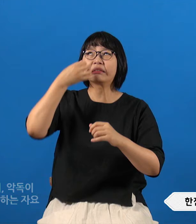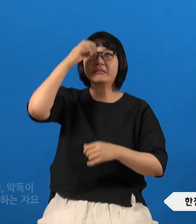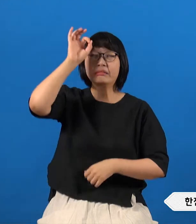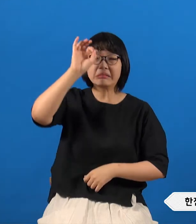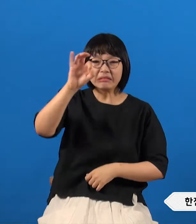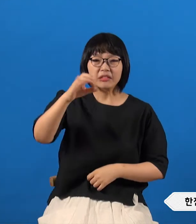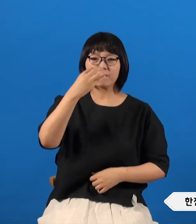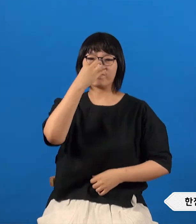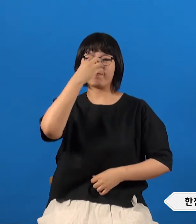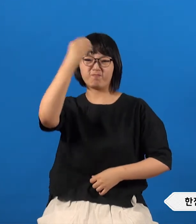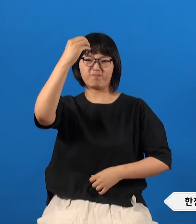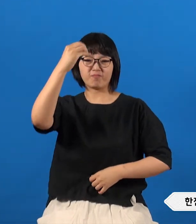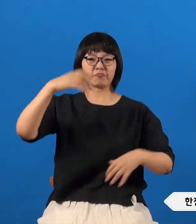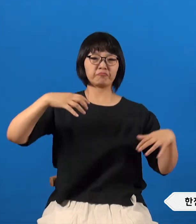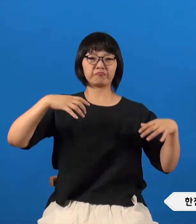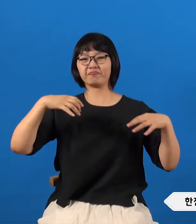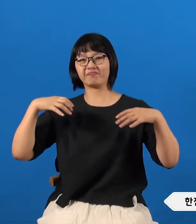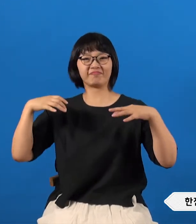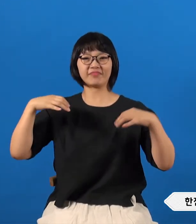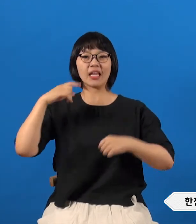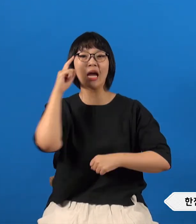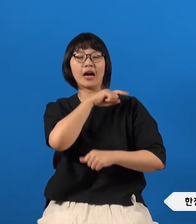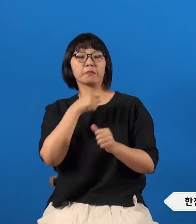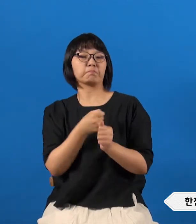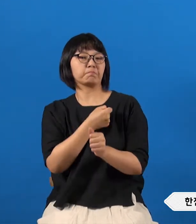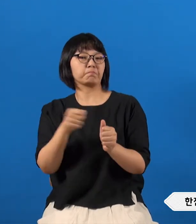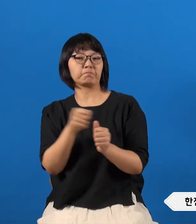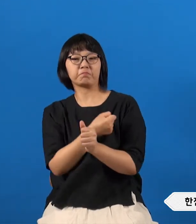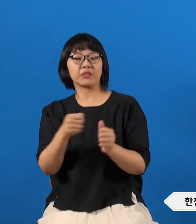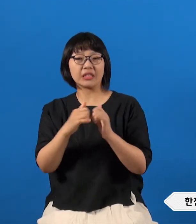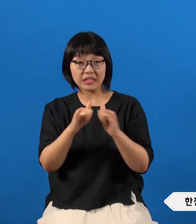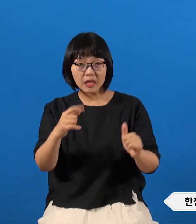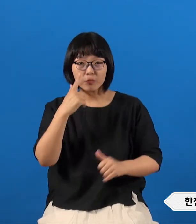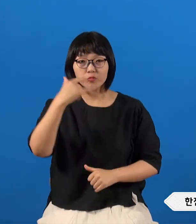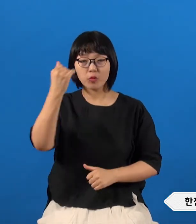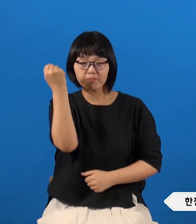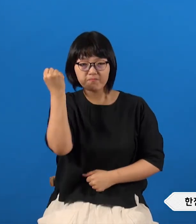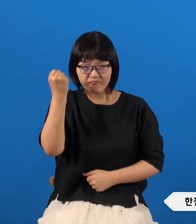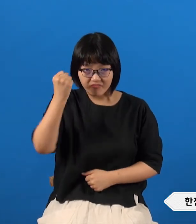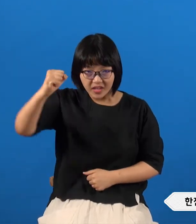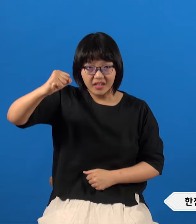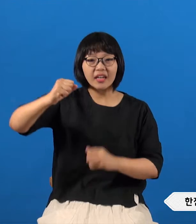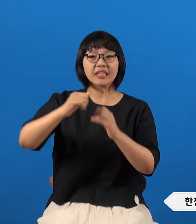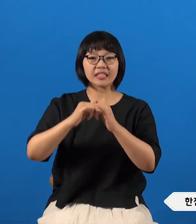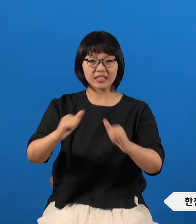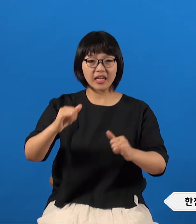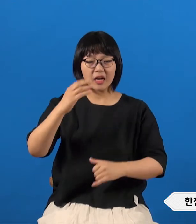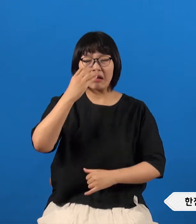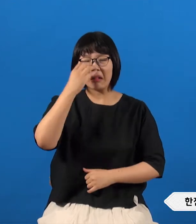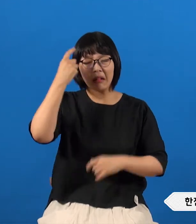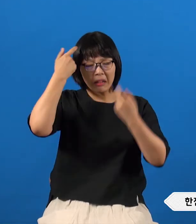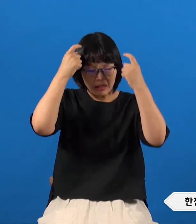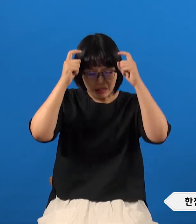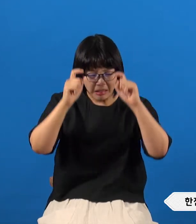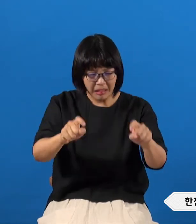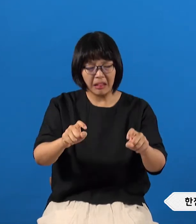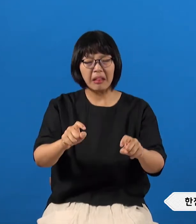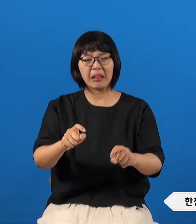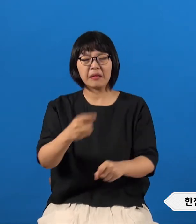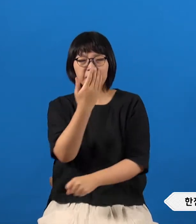능욕하는 자요, 교만한 자요, 자랑하는 자요, 악을 도모하는 자요, 부모를 거역하는 자요, 우매한